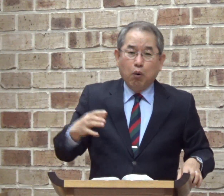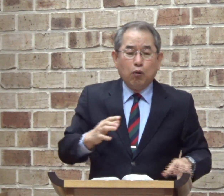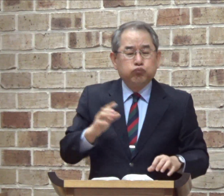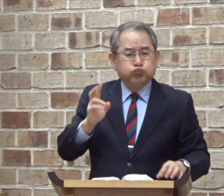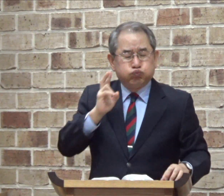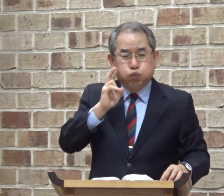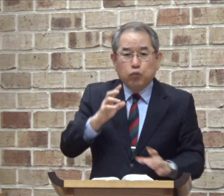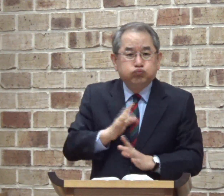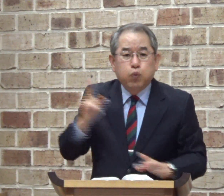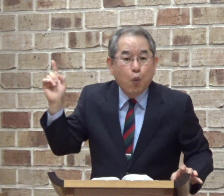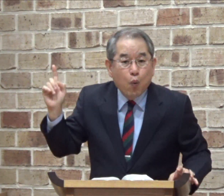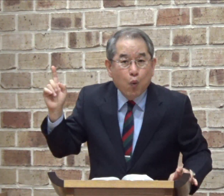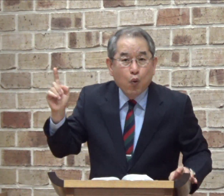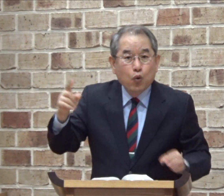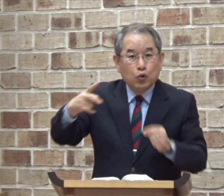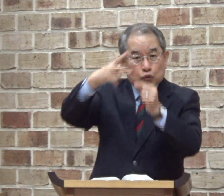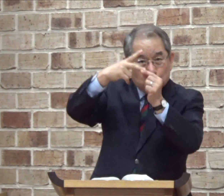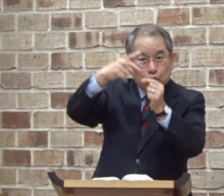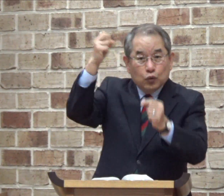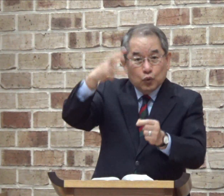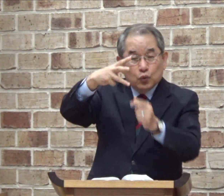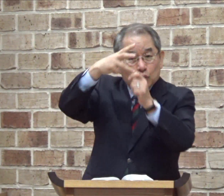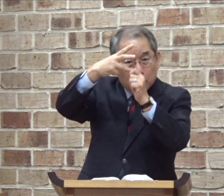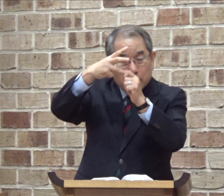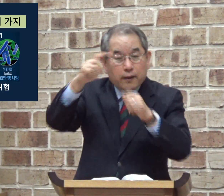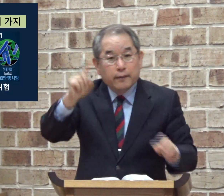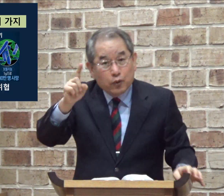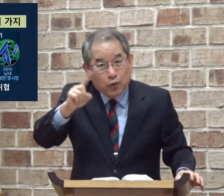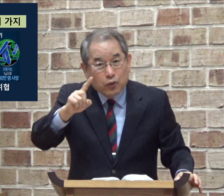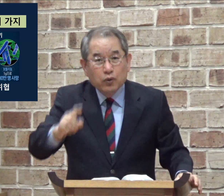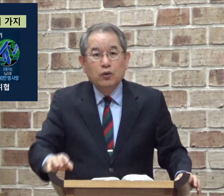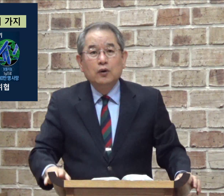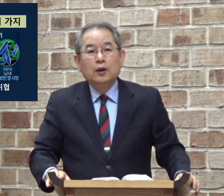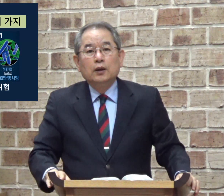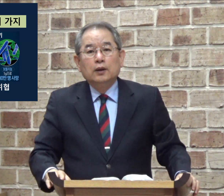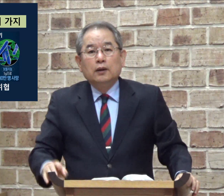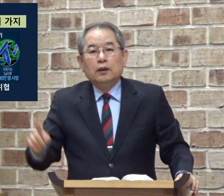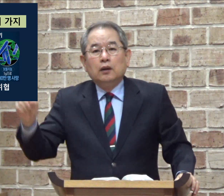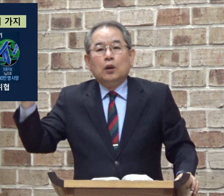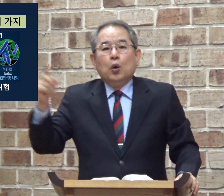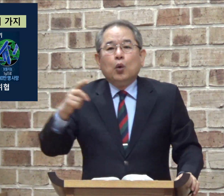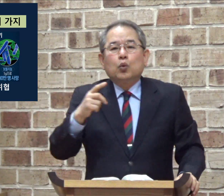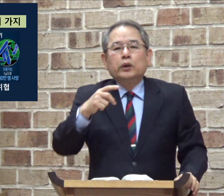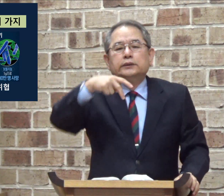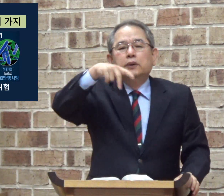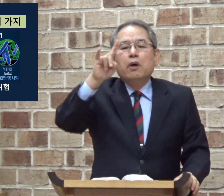지금 그것들을 그렇게 위협하고 있는 상황입니다. 또 세 번째는